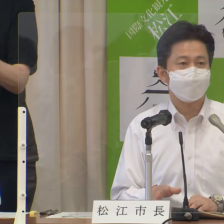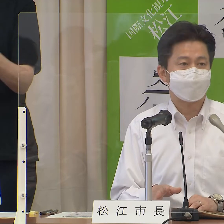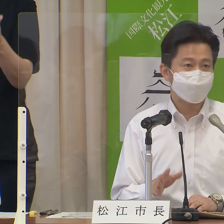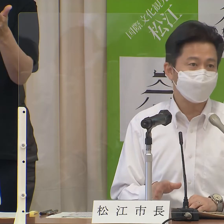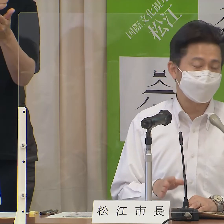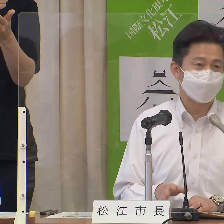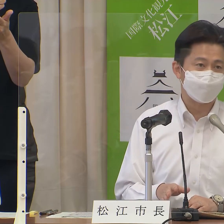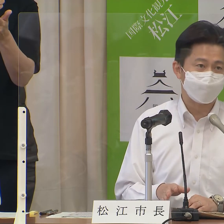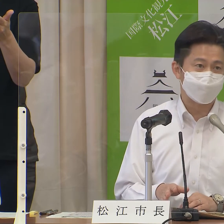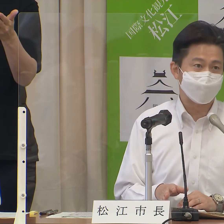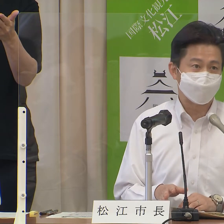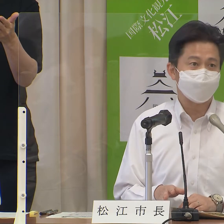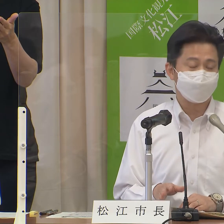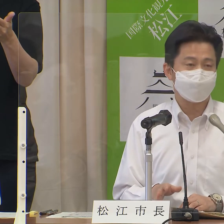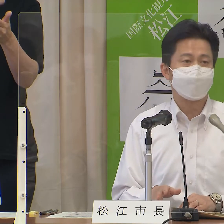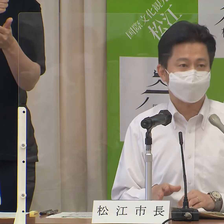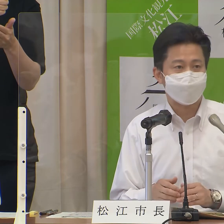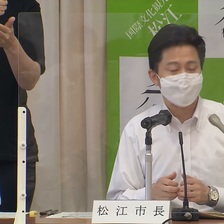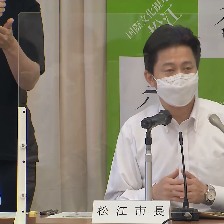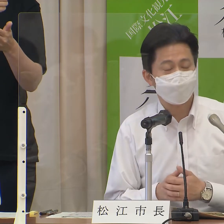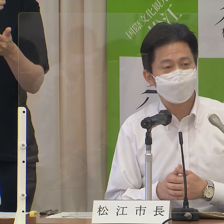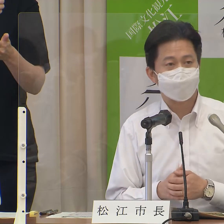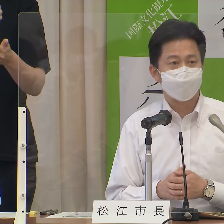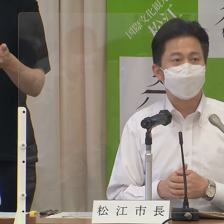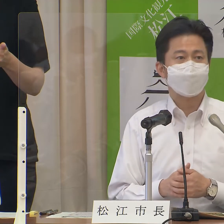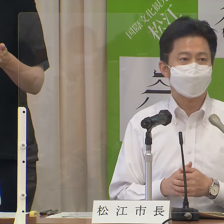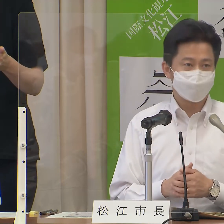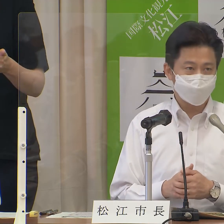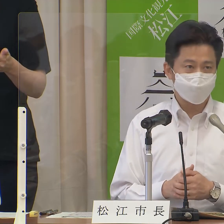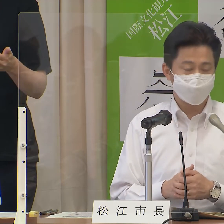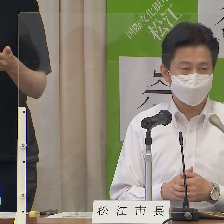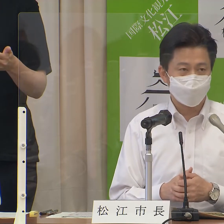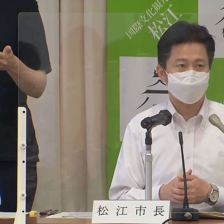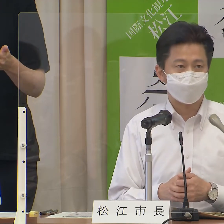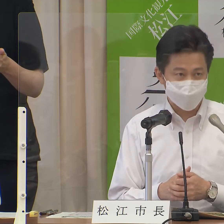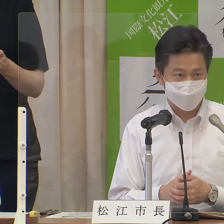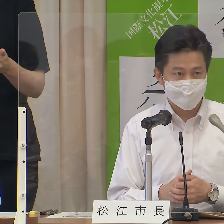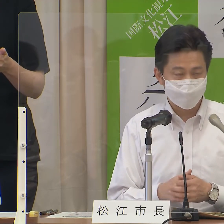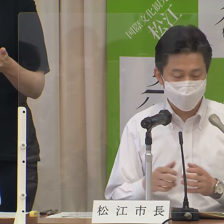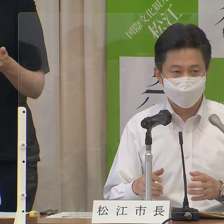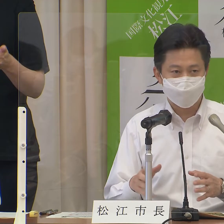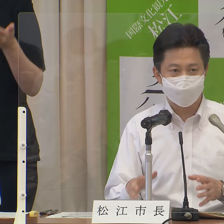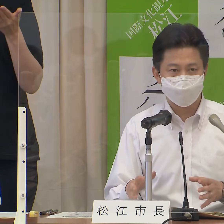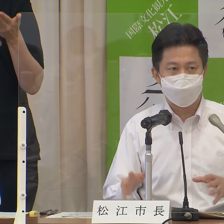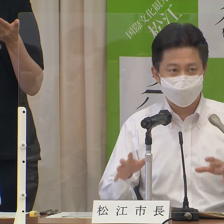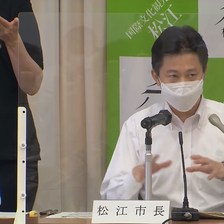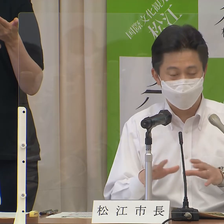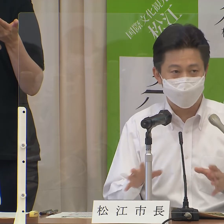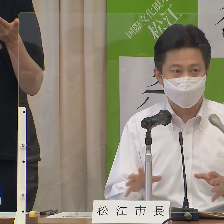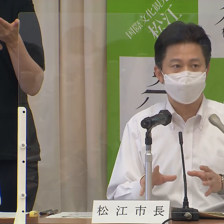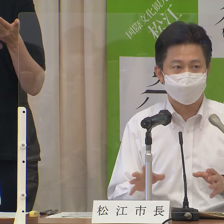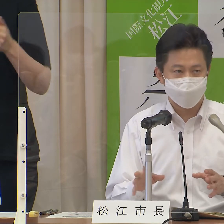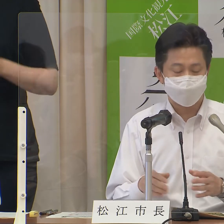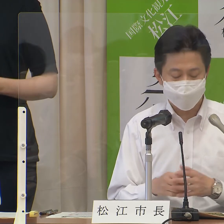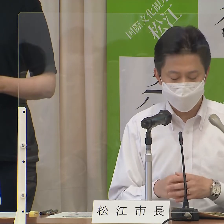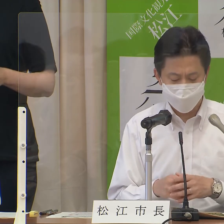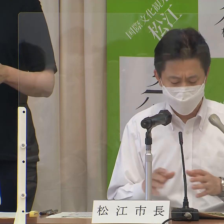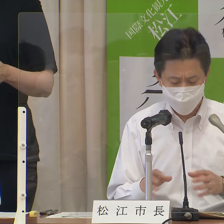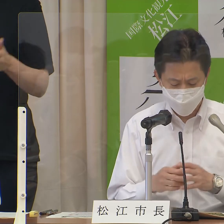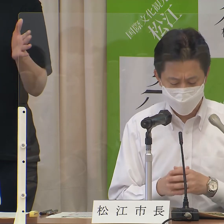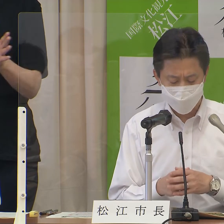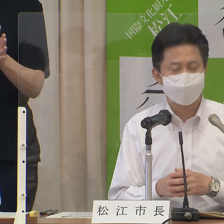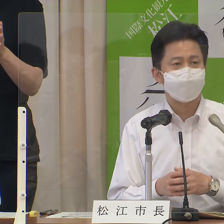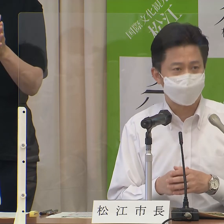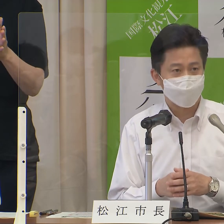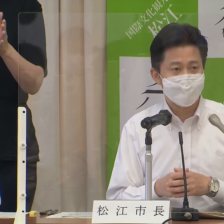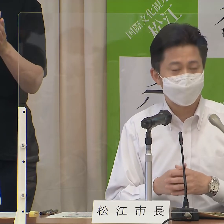の班長というのは誰でもできるものではないものですから、業務負担が重くなっているというところがあります。そしてまたその班長を取りまとめて全